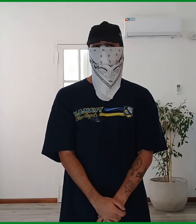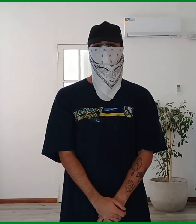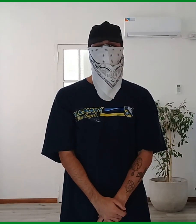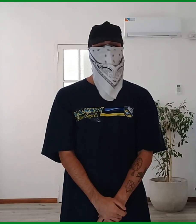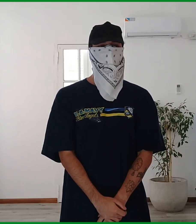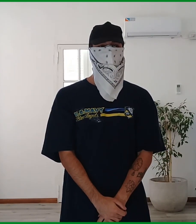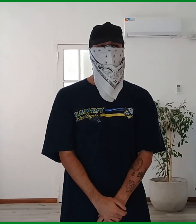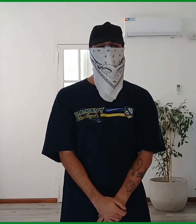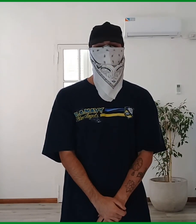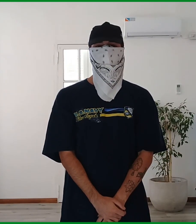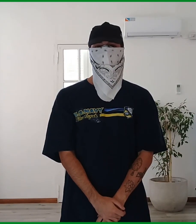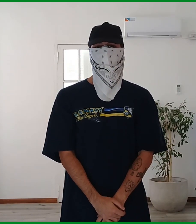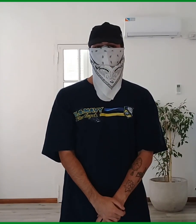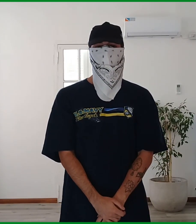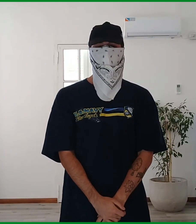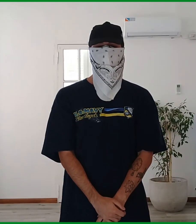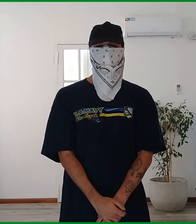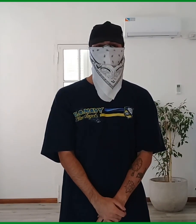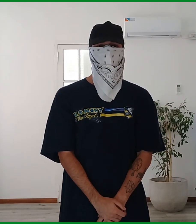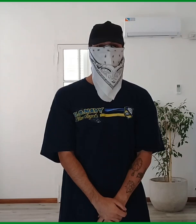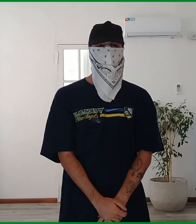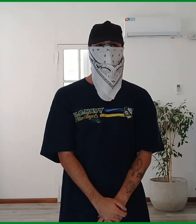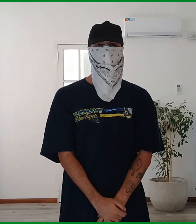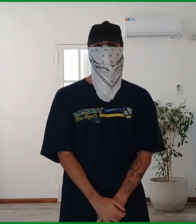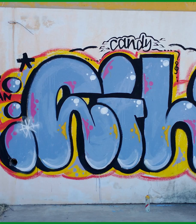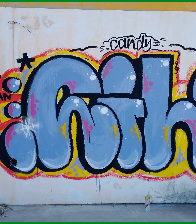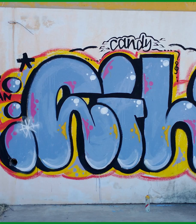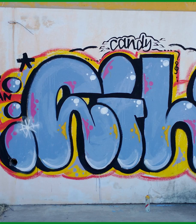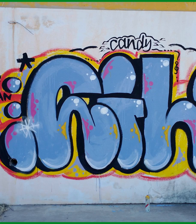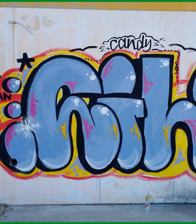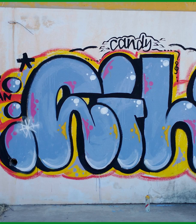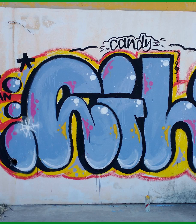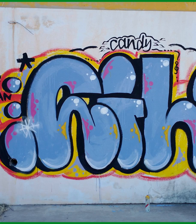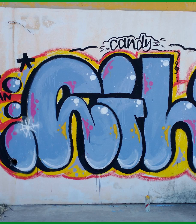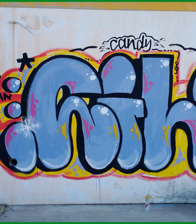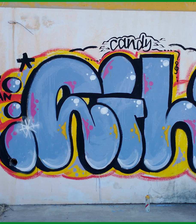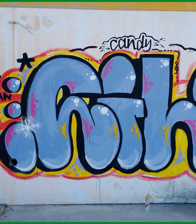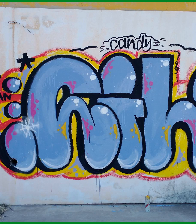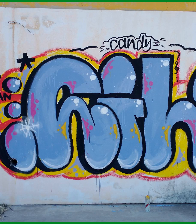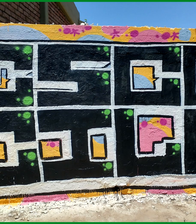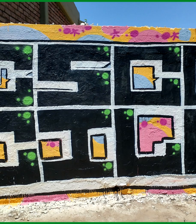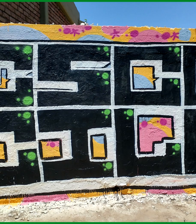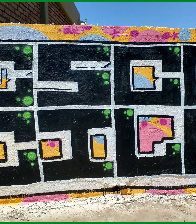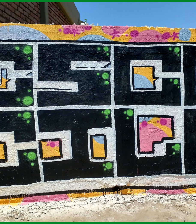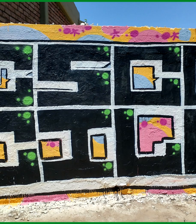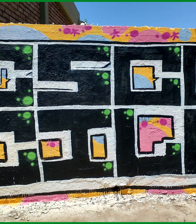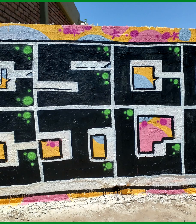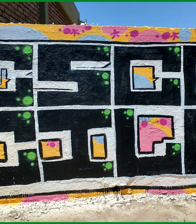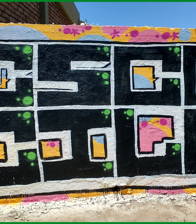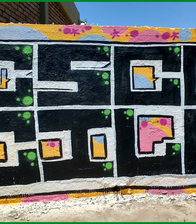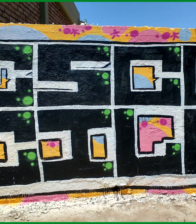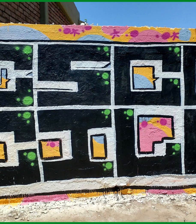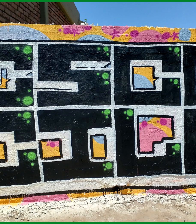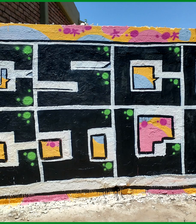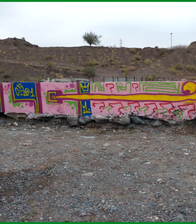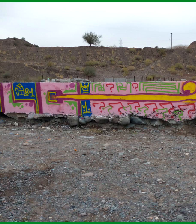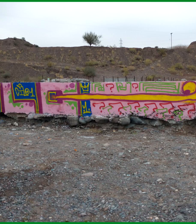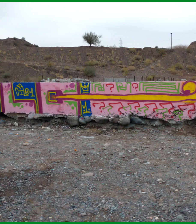Entonces el graffiti empezaría con esto, con poner tu nombre en la mayor cantidad de lugares para hacerte ver,